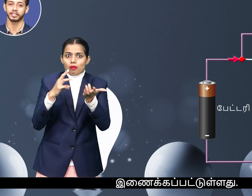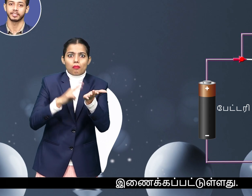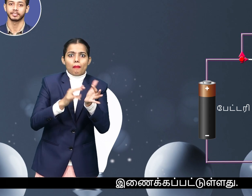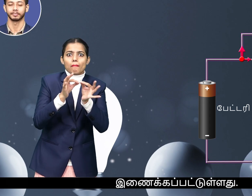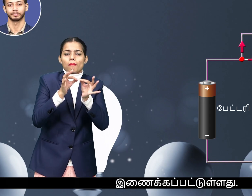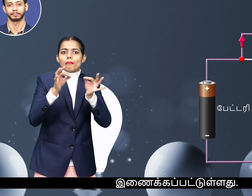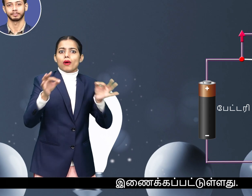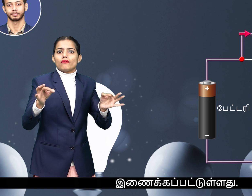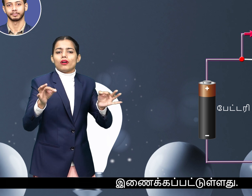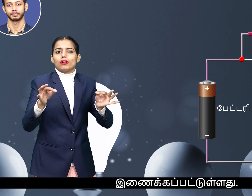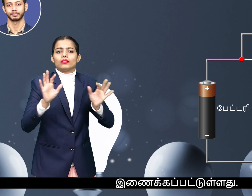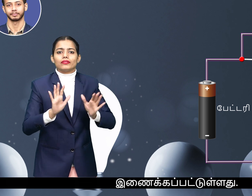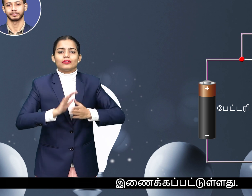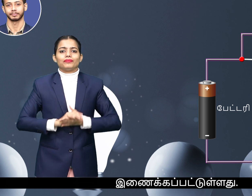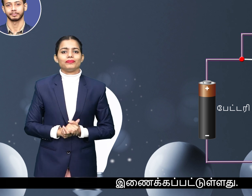இணைக்கப்பட்டுள்ளது.